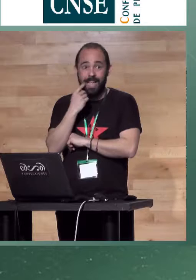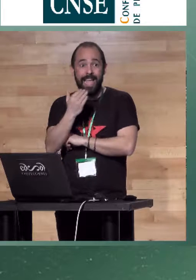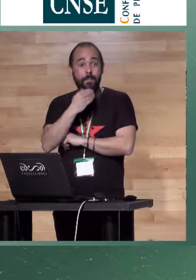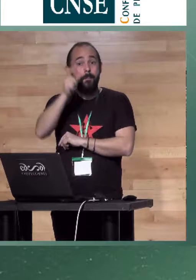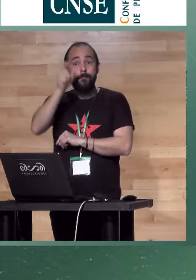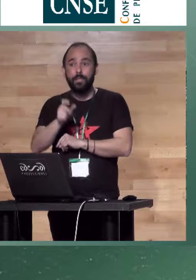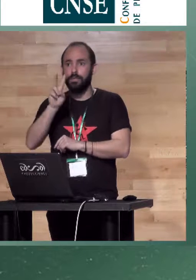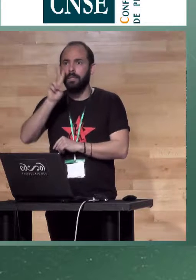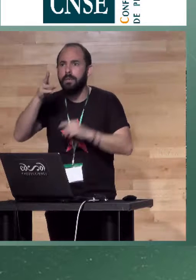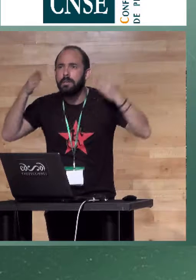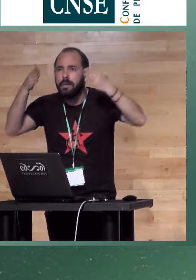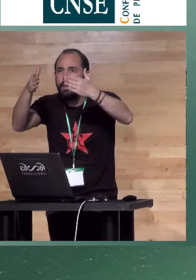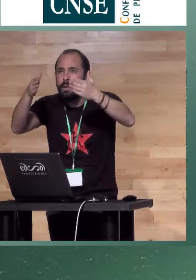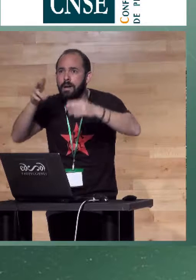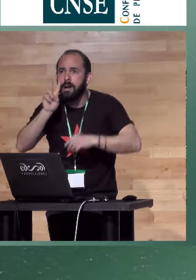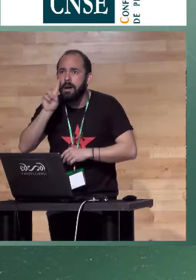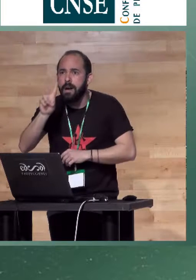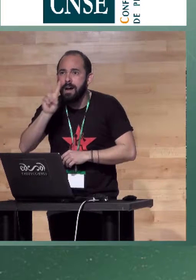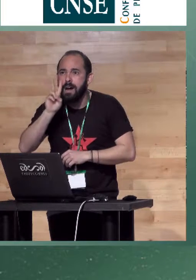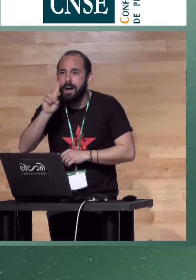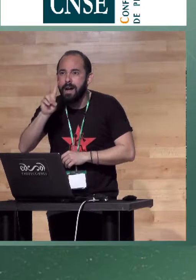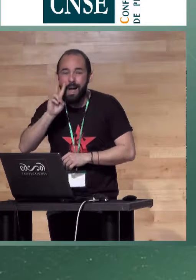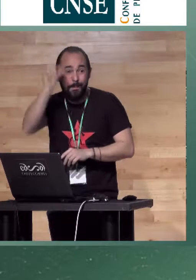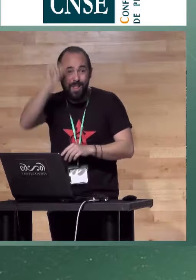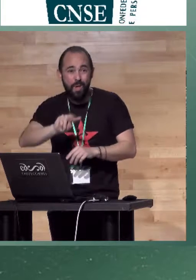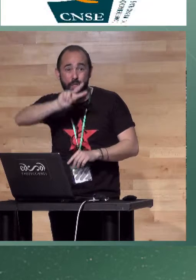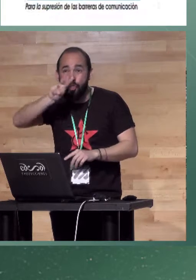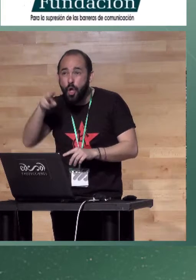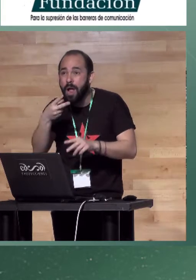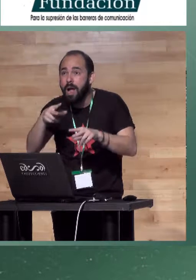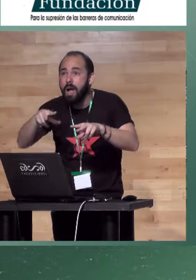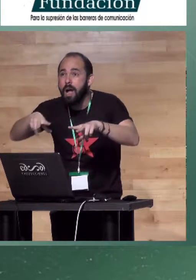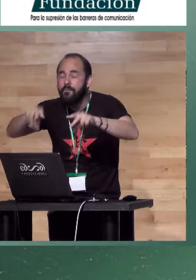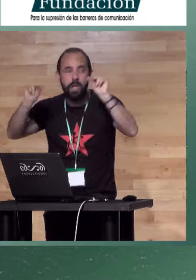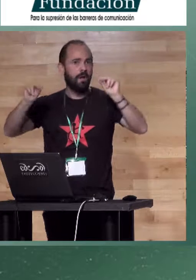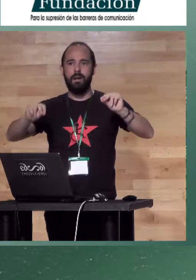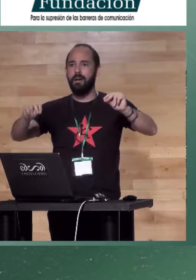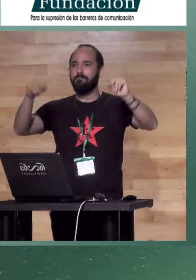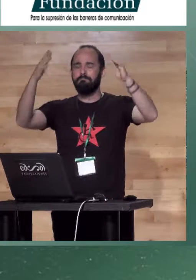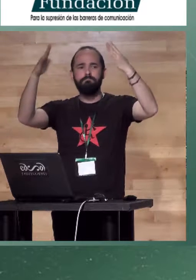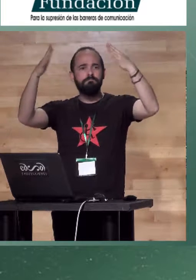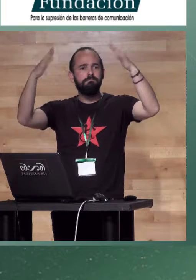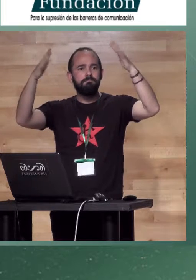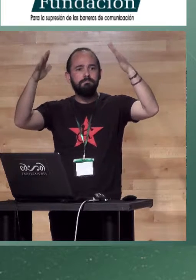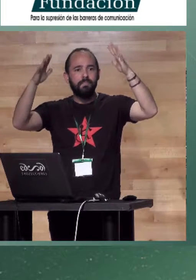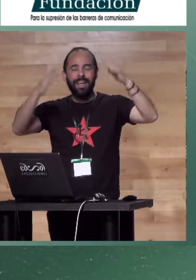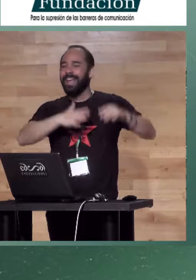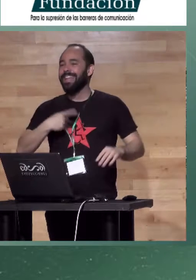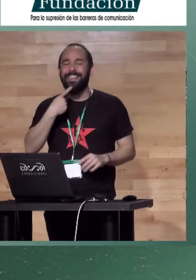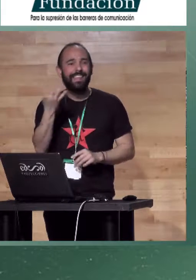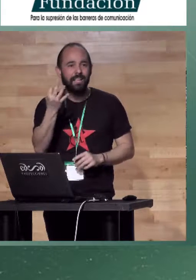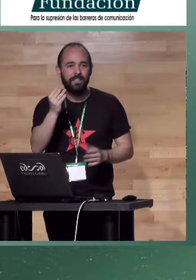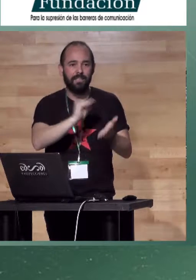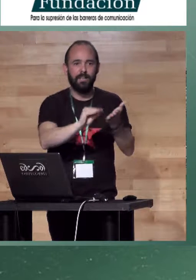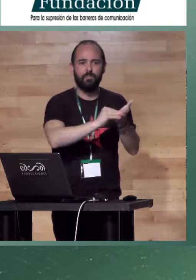director mira y ve que la persona está muy pendiente de la película que termina 2 horas y media y